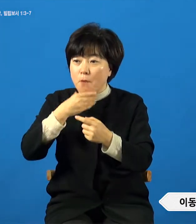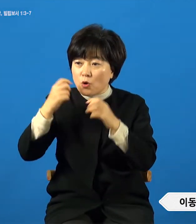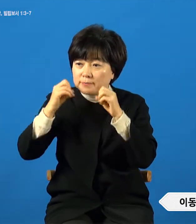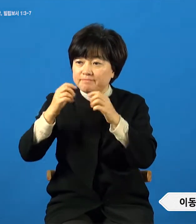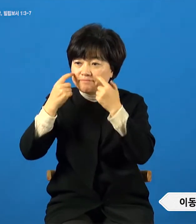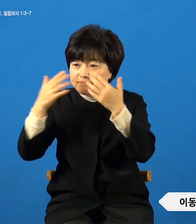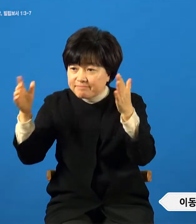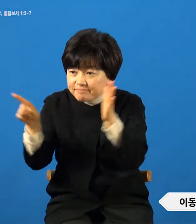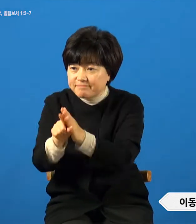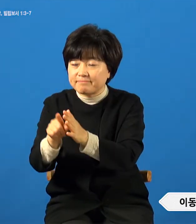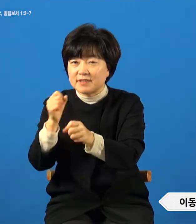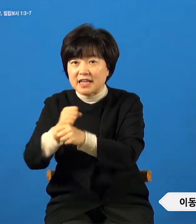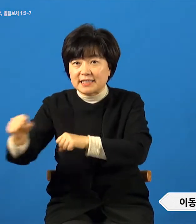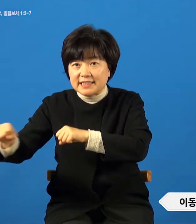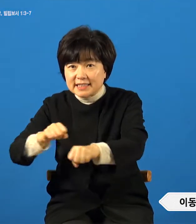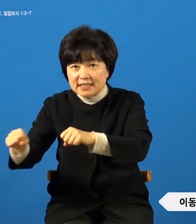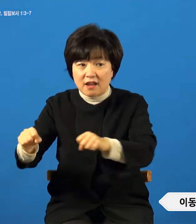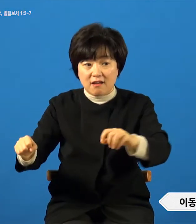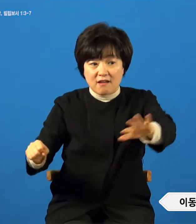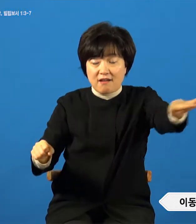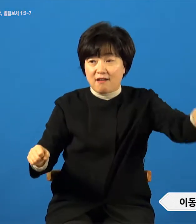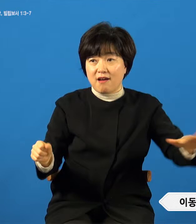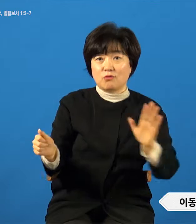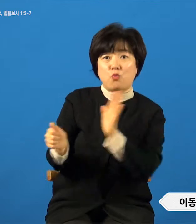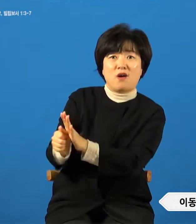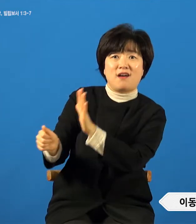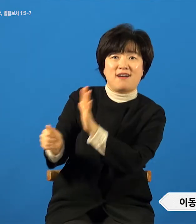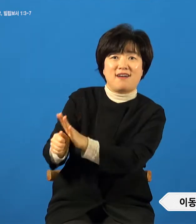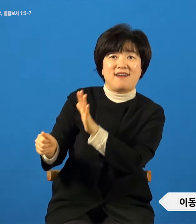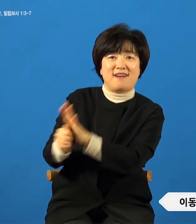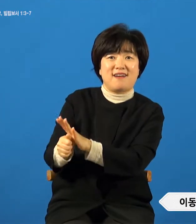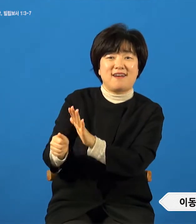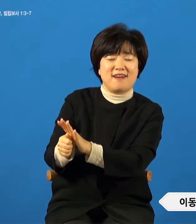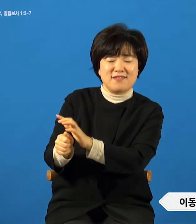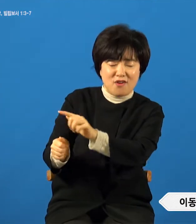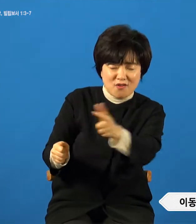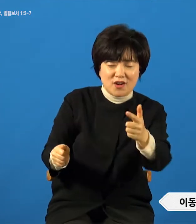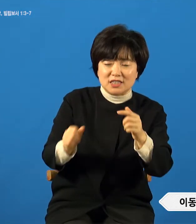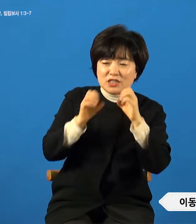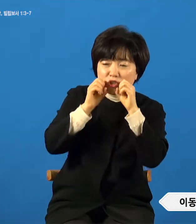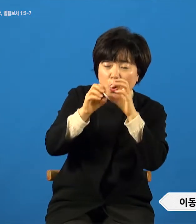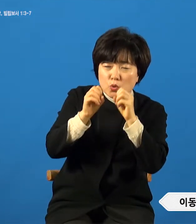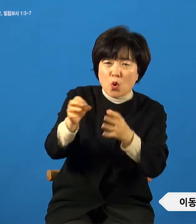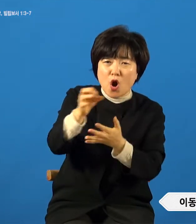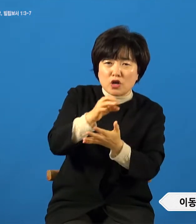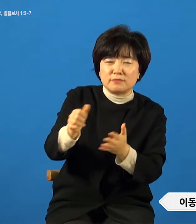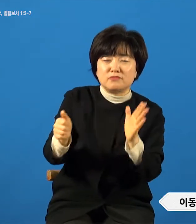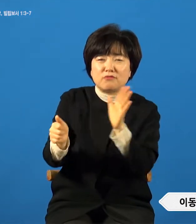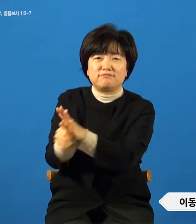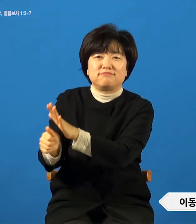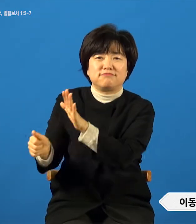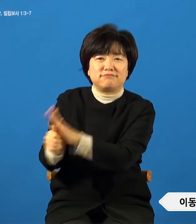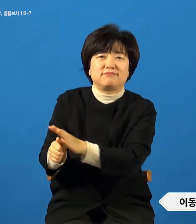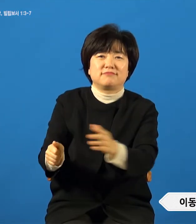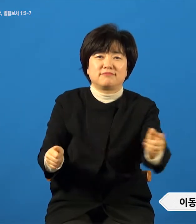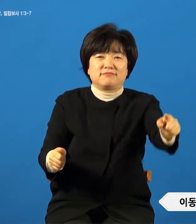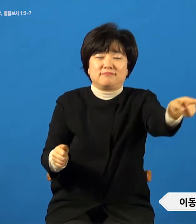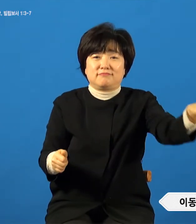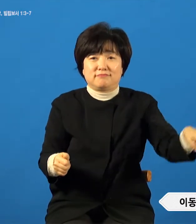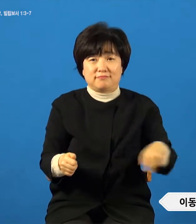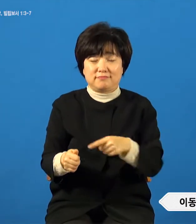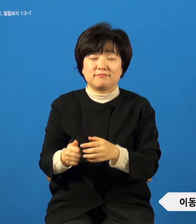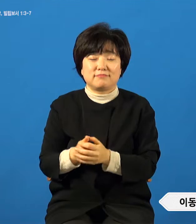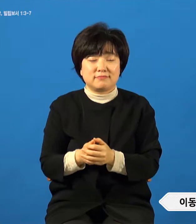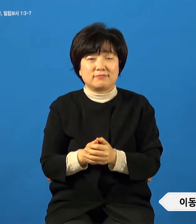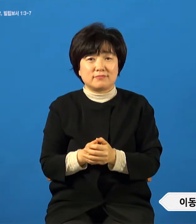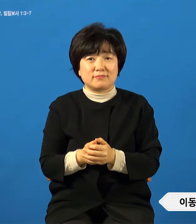일에 바울의 동력자가 되어 물질로, 선교 헌금으로 바울을 계속 지원했던 것입니다. 이런